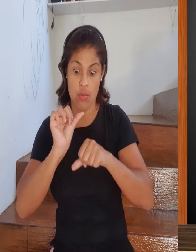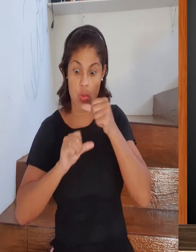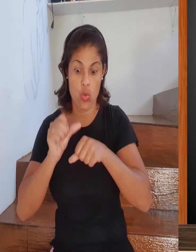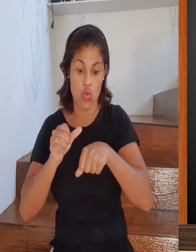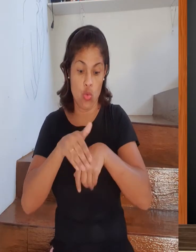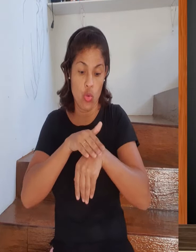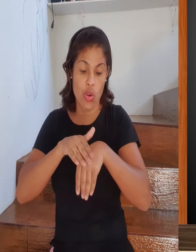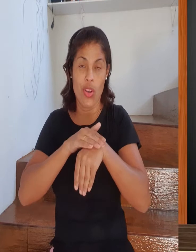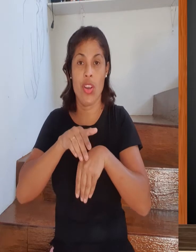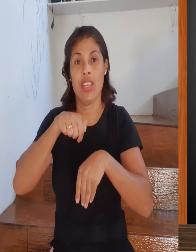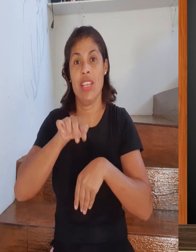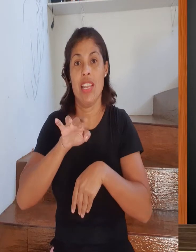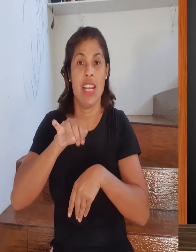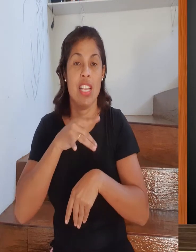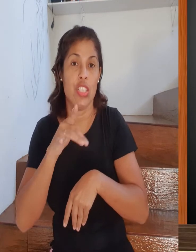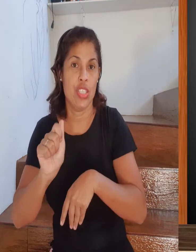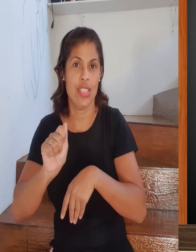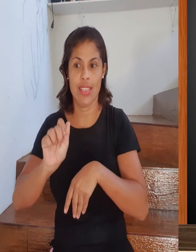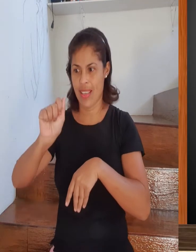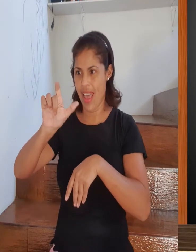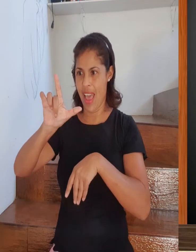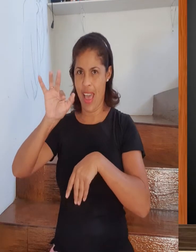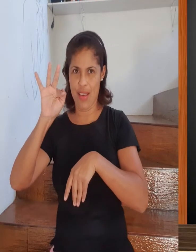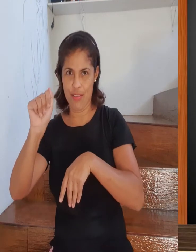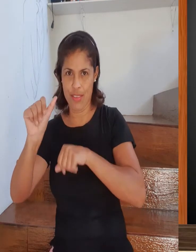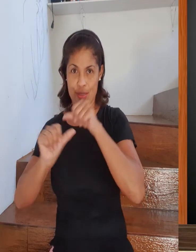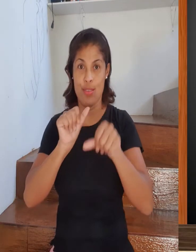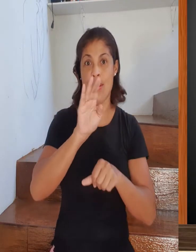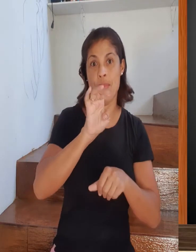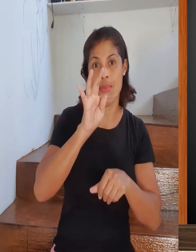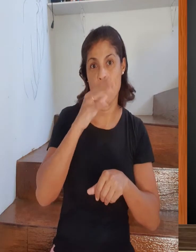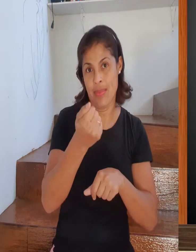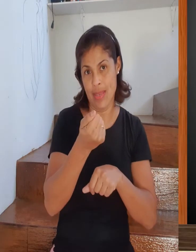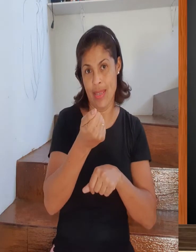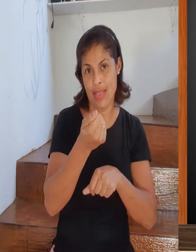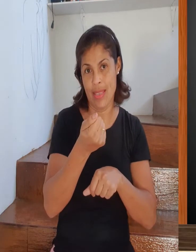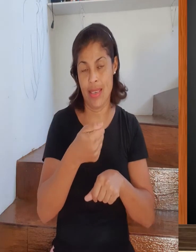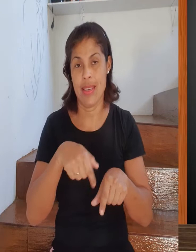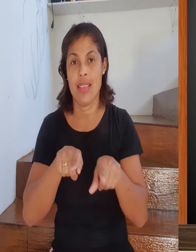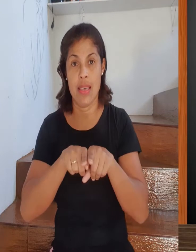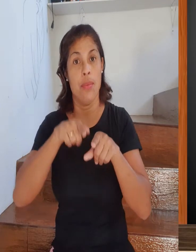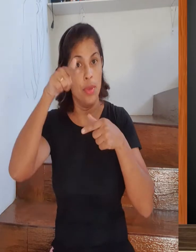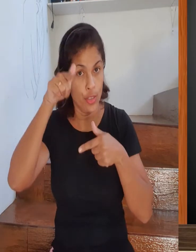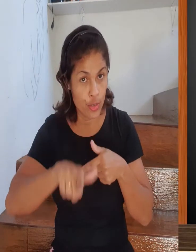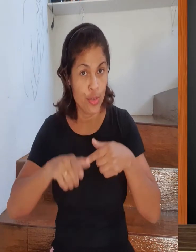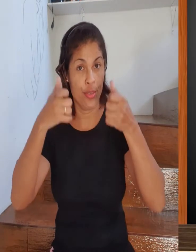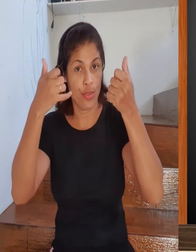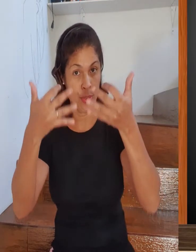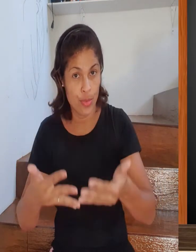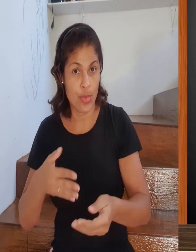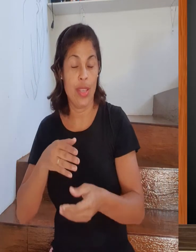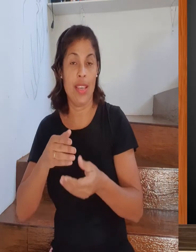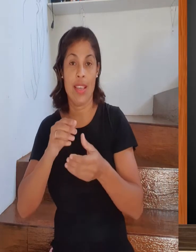absorção por alterar a estrutura da queratina de alfa para beta. Solventes orgânicos, repetindo mais